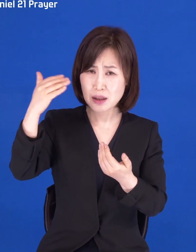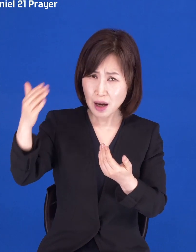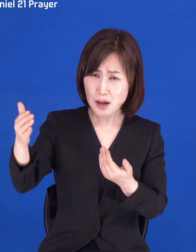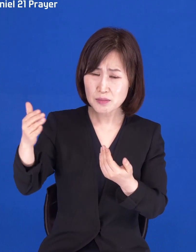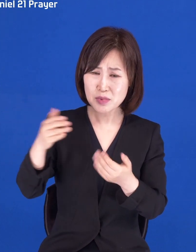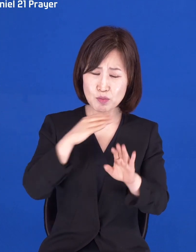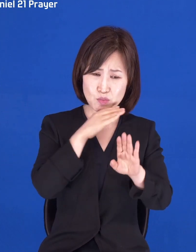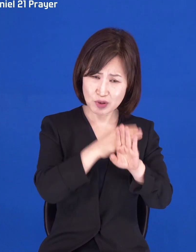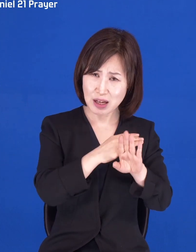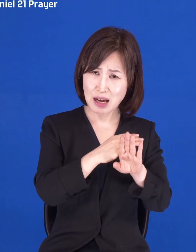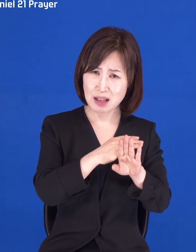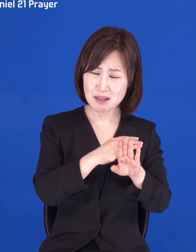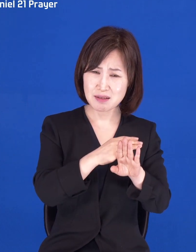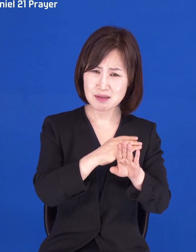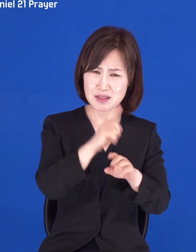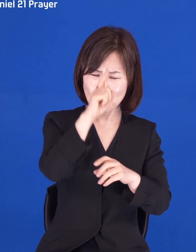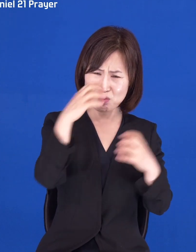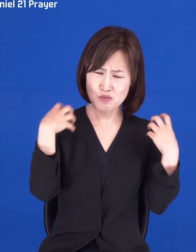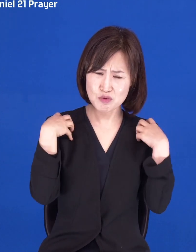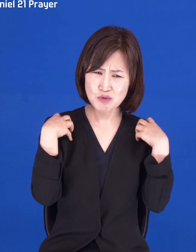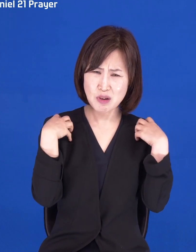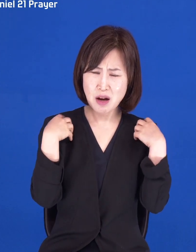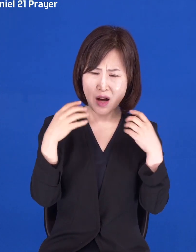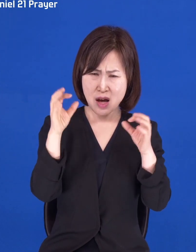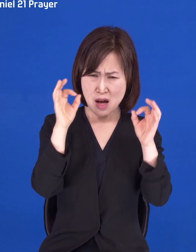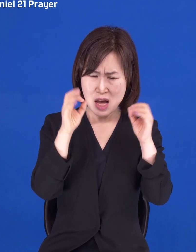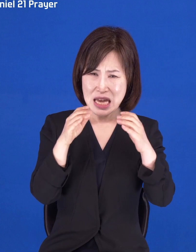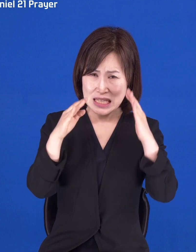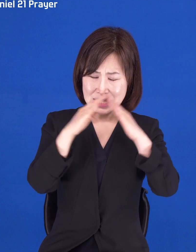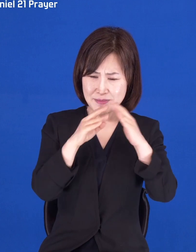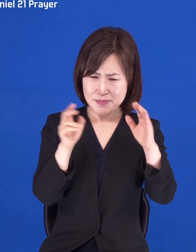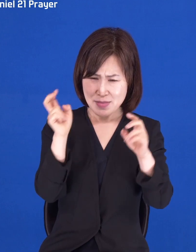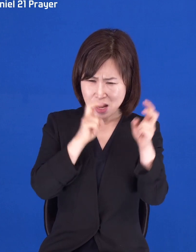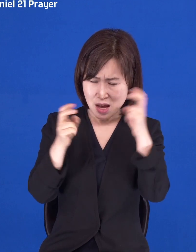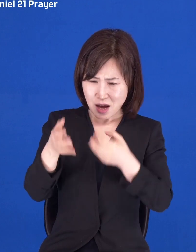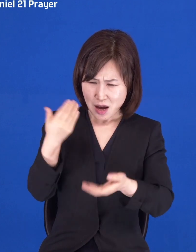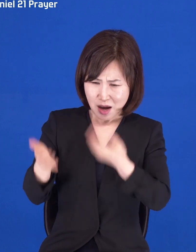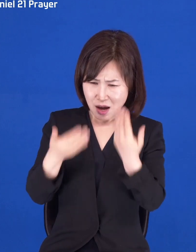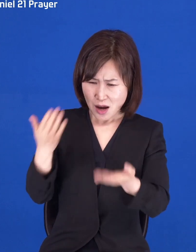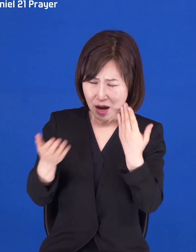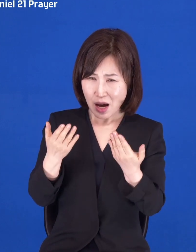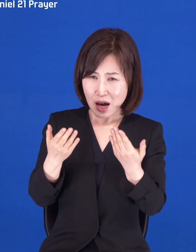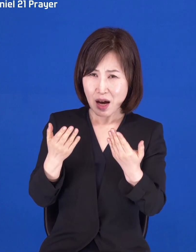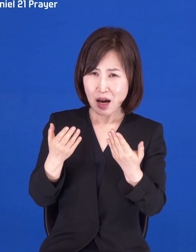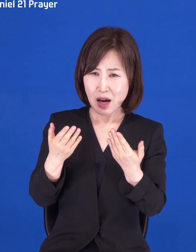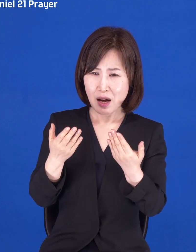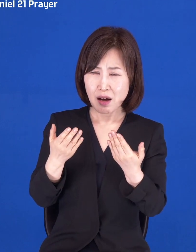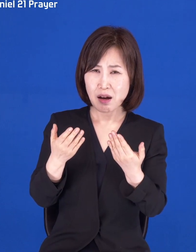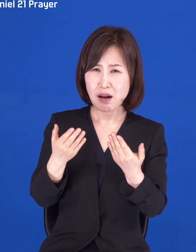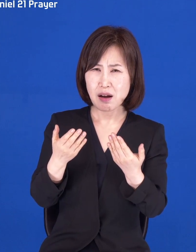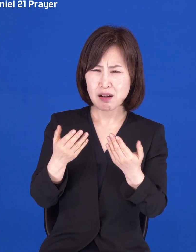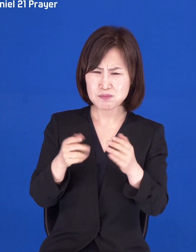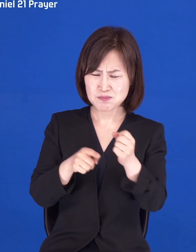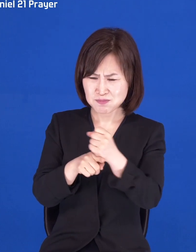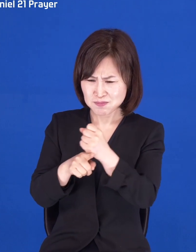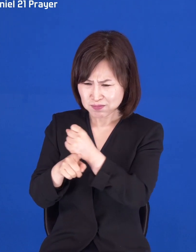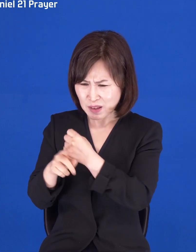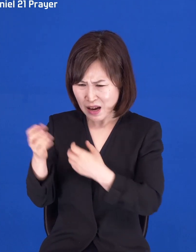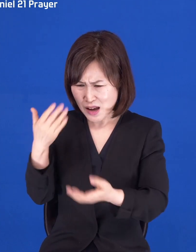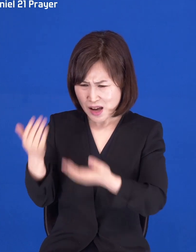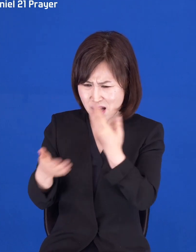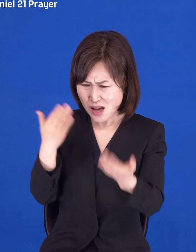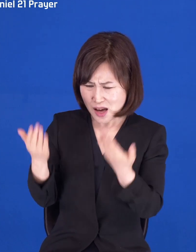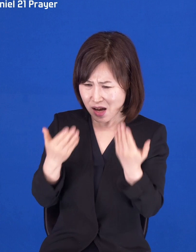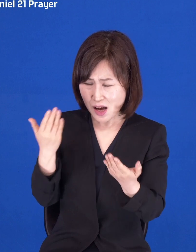북한 보위부에서 또다시 가택수색이요하고 쳐들어와서 이 집 저 집 다 구석구석 뒤지다가